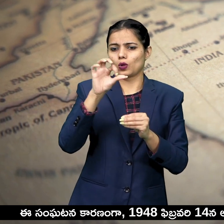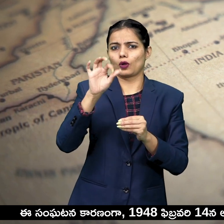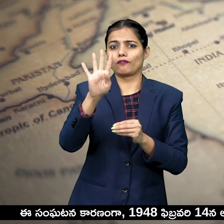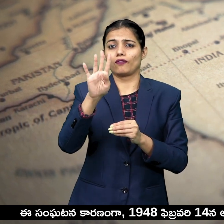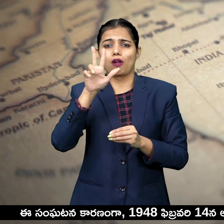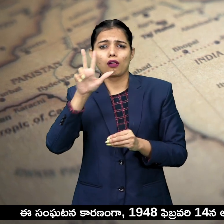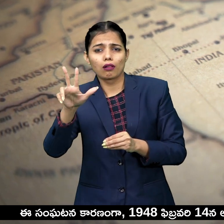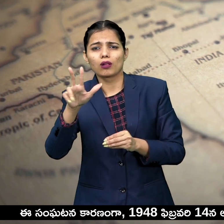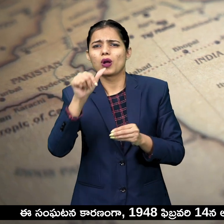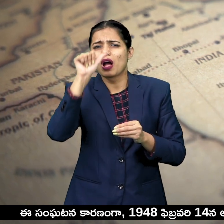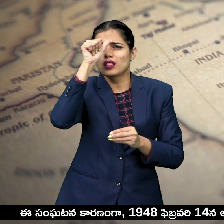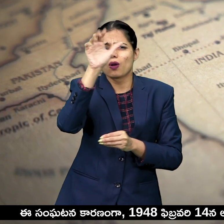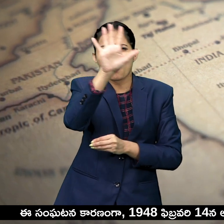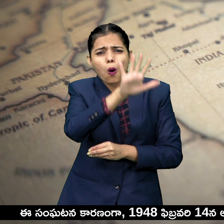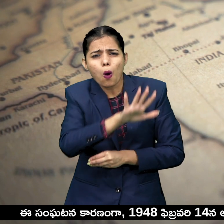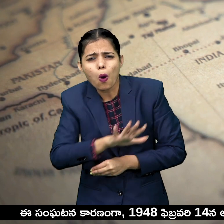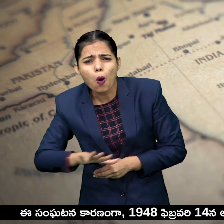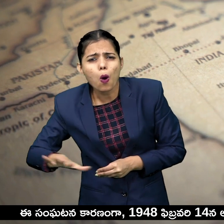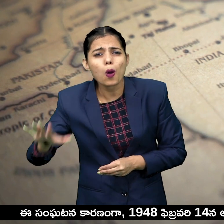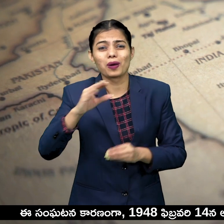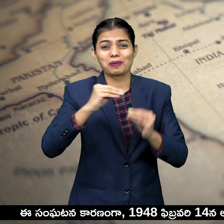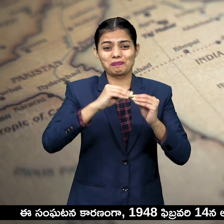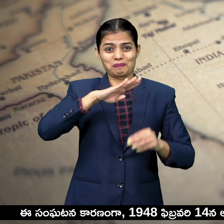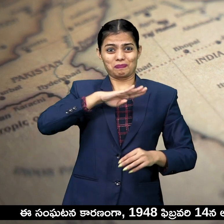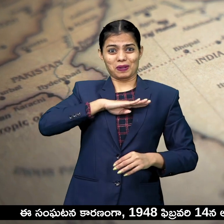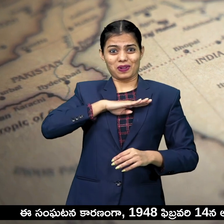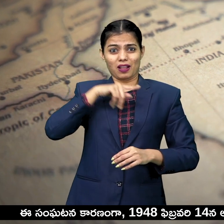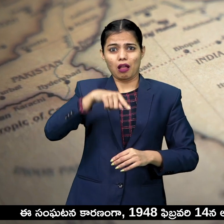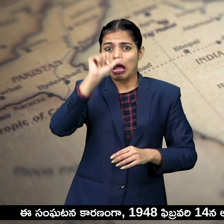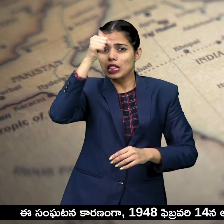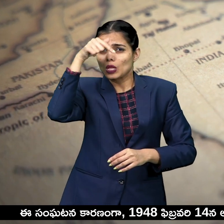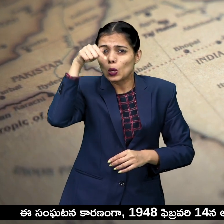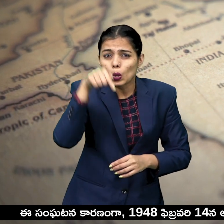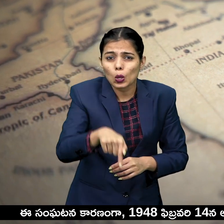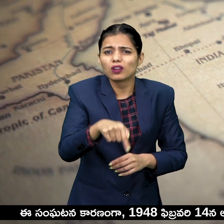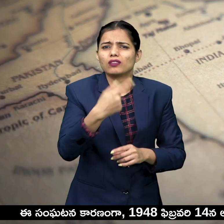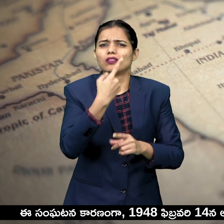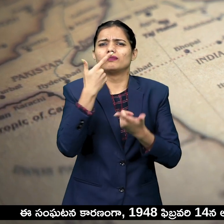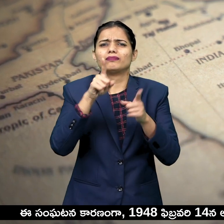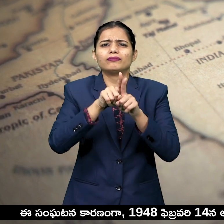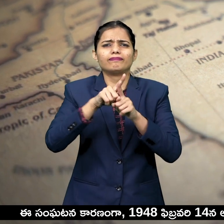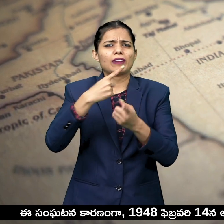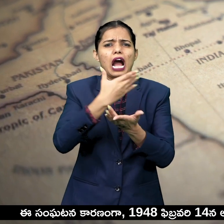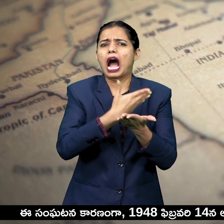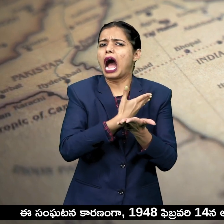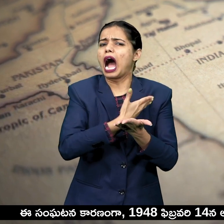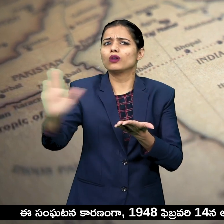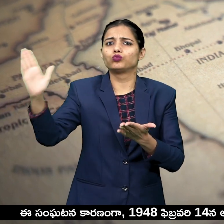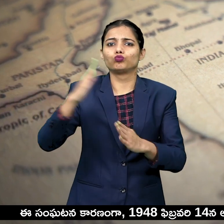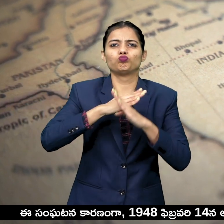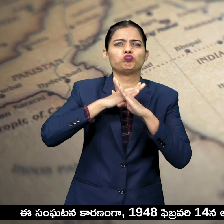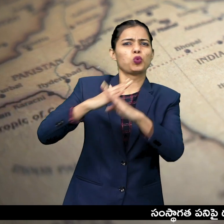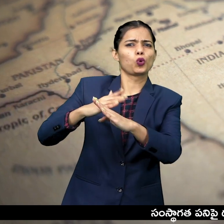1948న అఖిల భారత హిందూ మహాసభ తన రాజకీయ కార్యకలాపాలను నిలిపివేసి